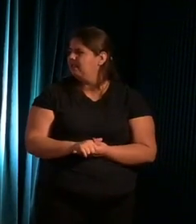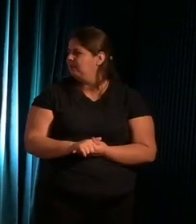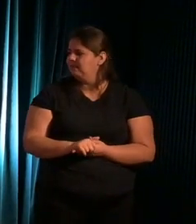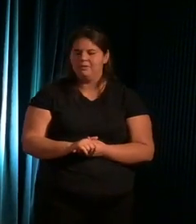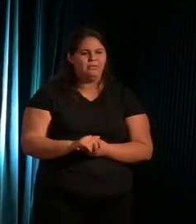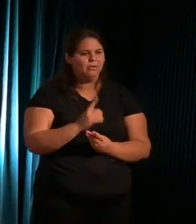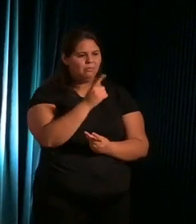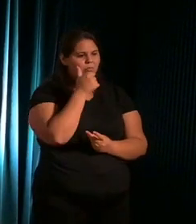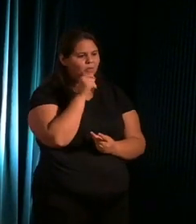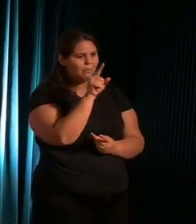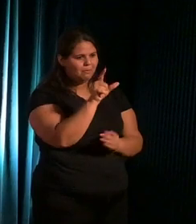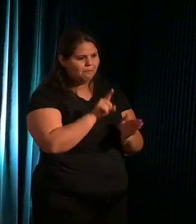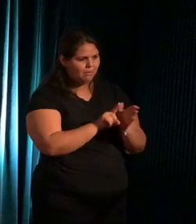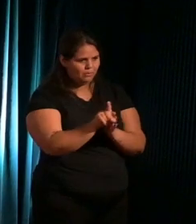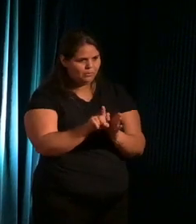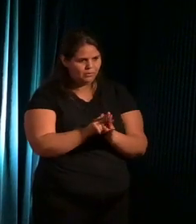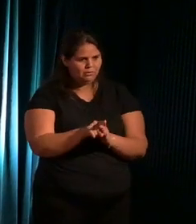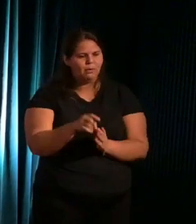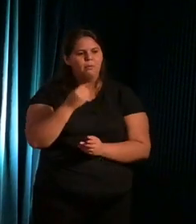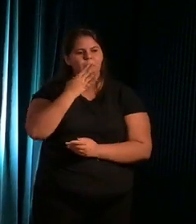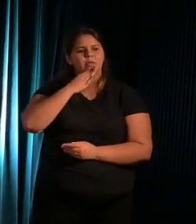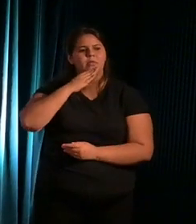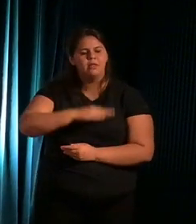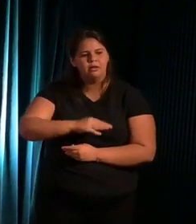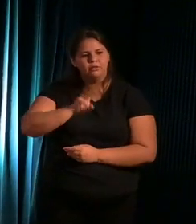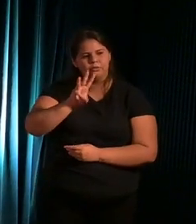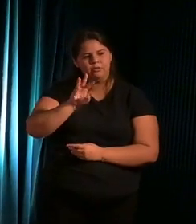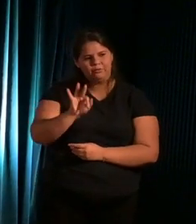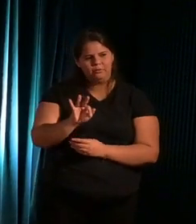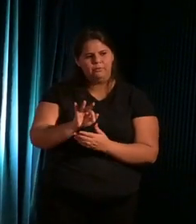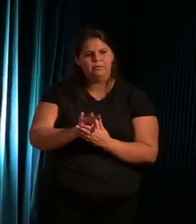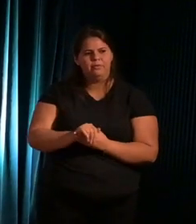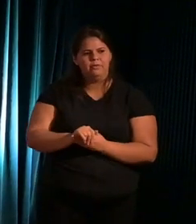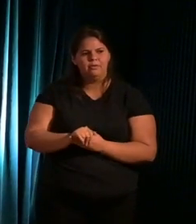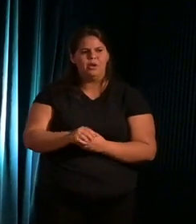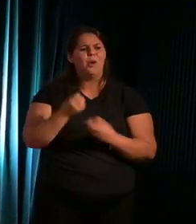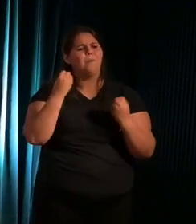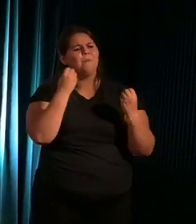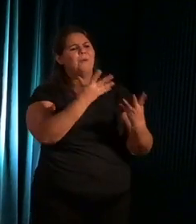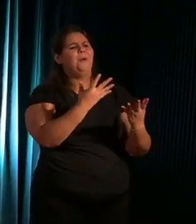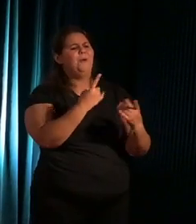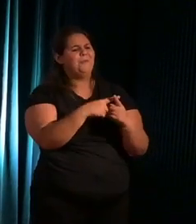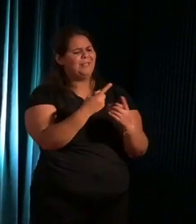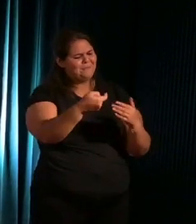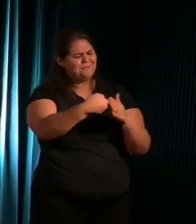Temos mais uma pergunta. Boa tarde, Walter. Que bom.